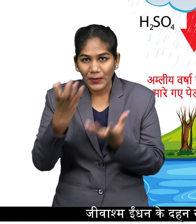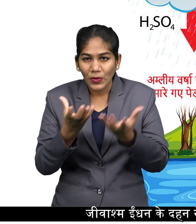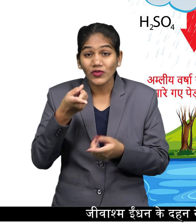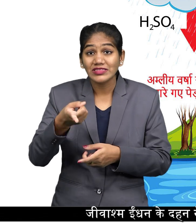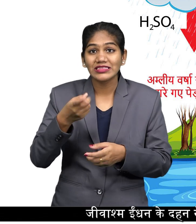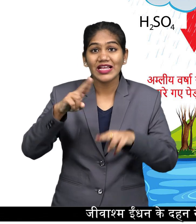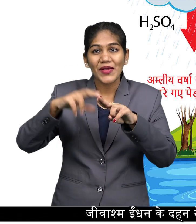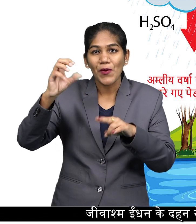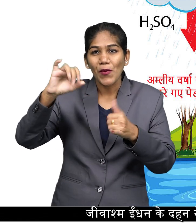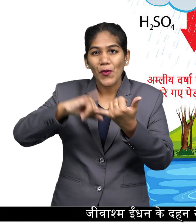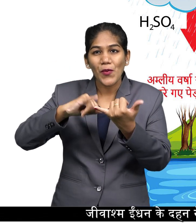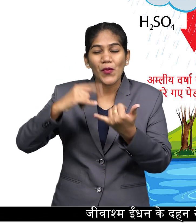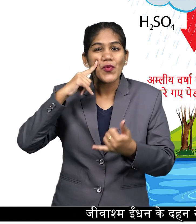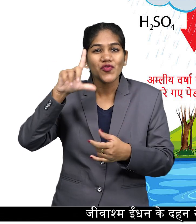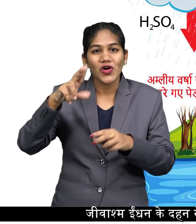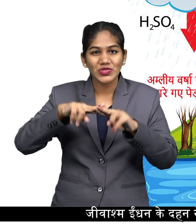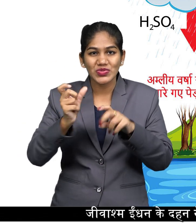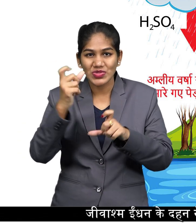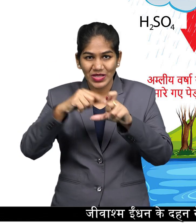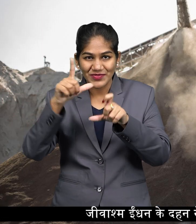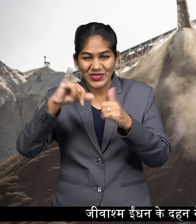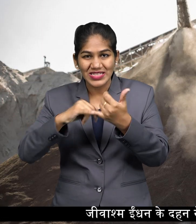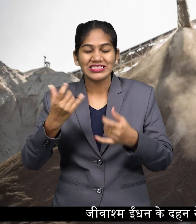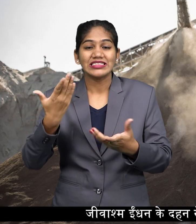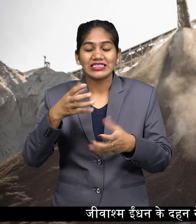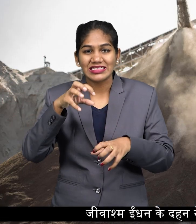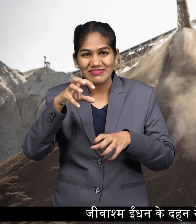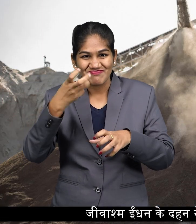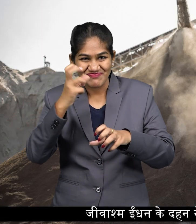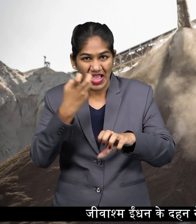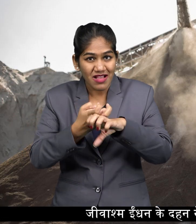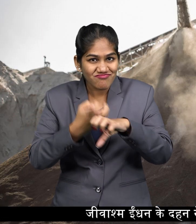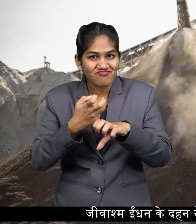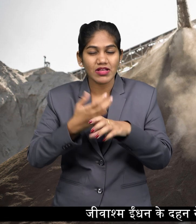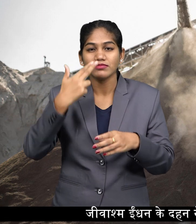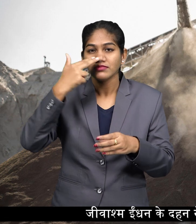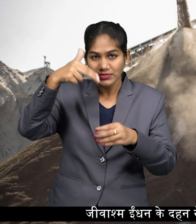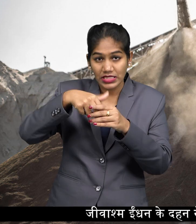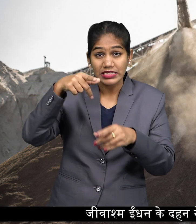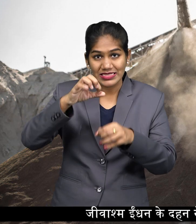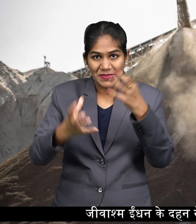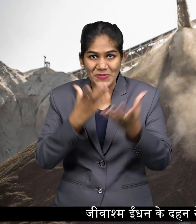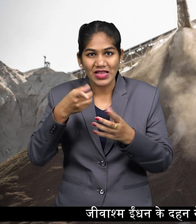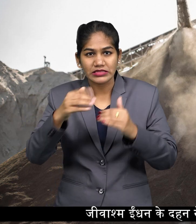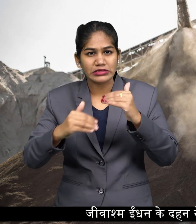जीवाश्म ईंधन के दहन से हवा में निलंबित कणों की मात्रा भी बढ़ जाती है।